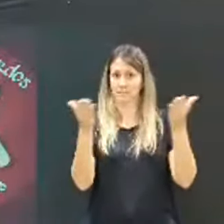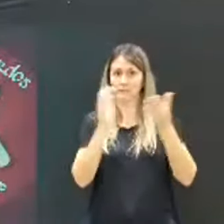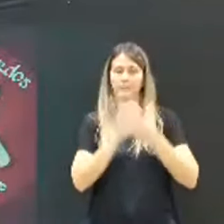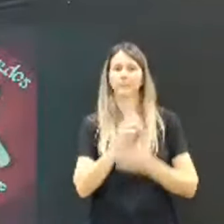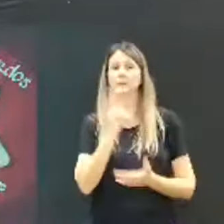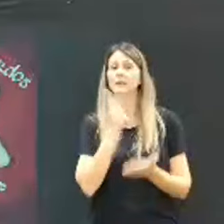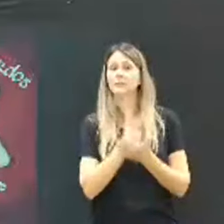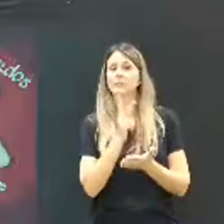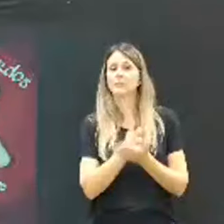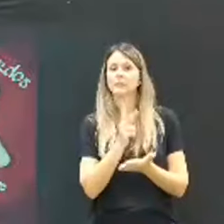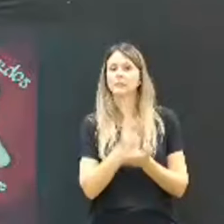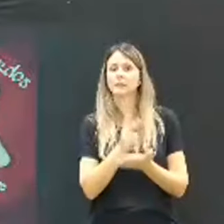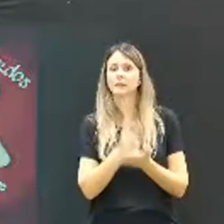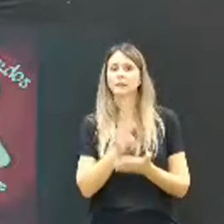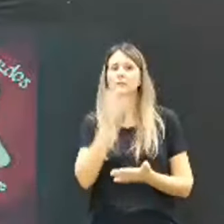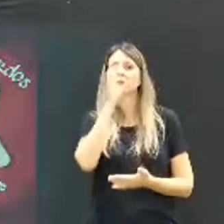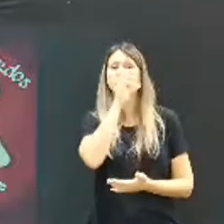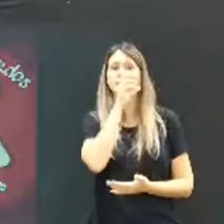para vocês. Deixa eu meu óculos, espera um pouquinho.